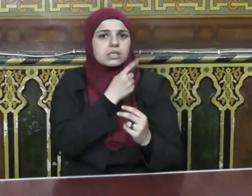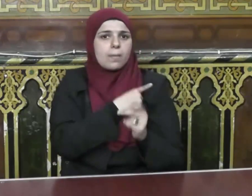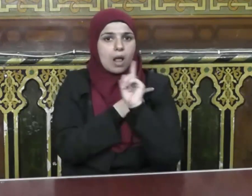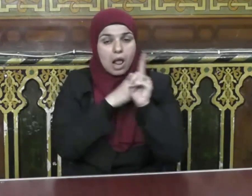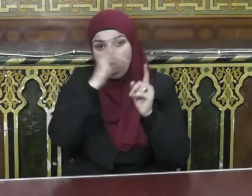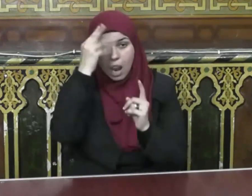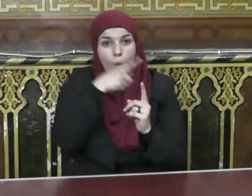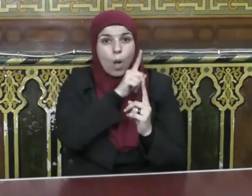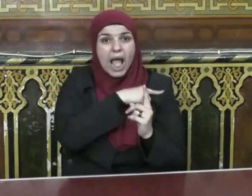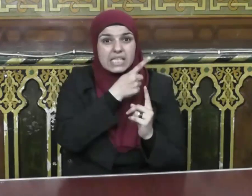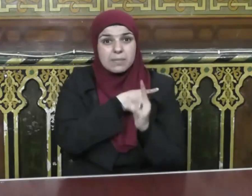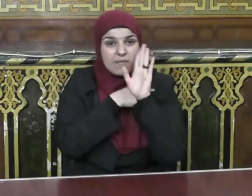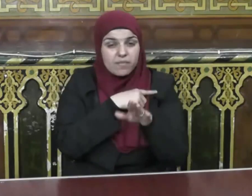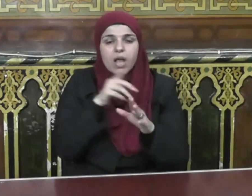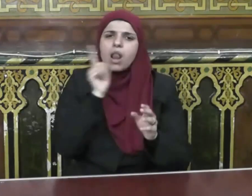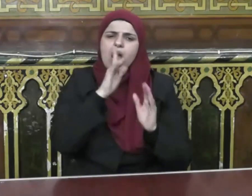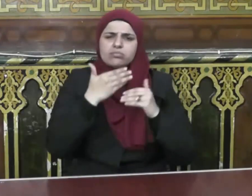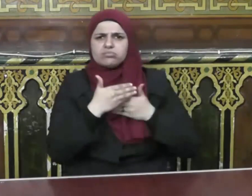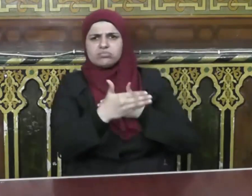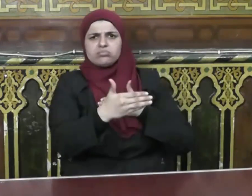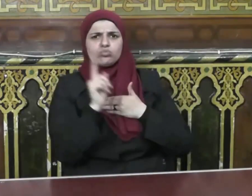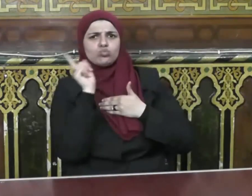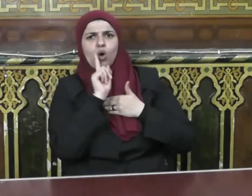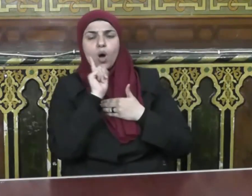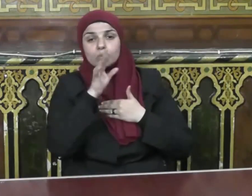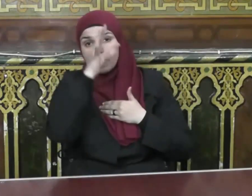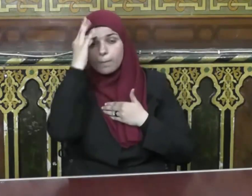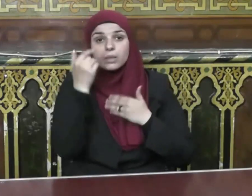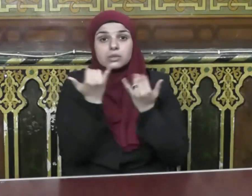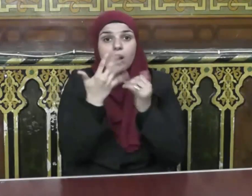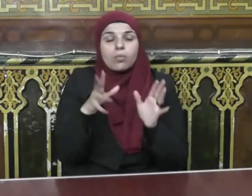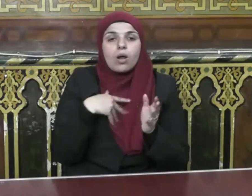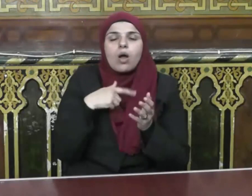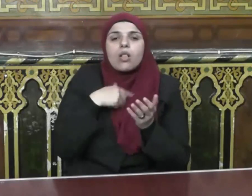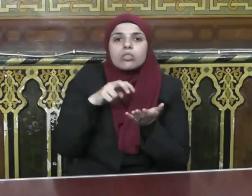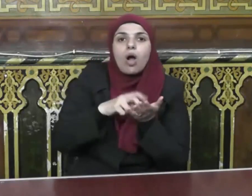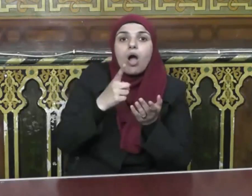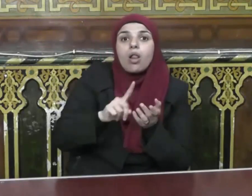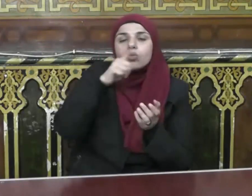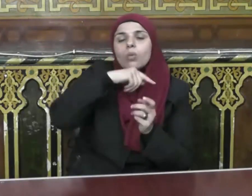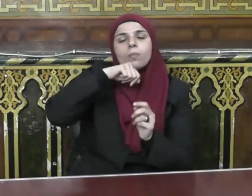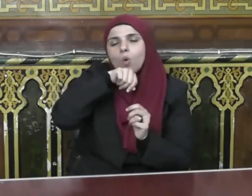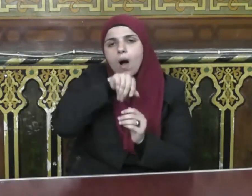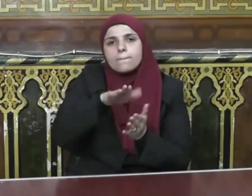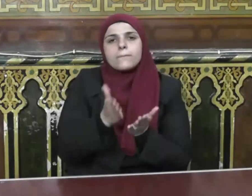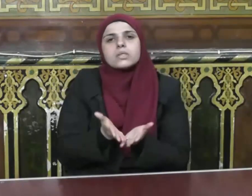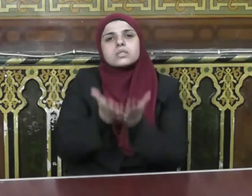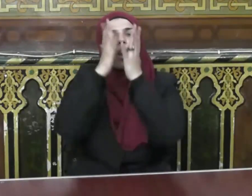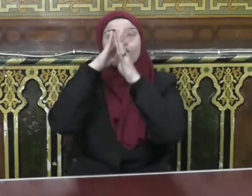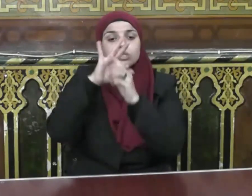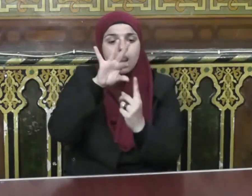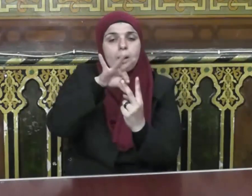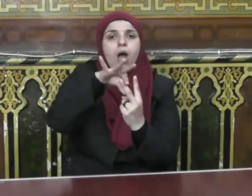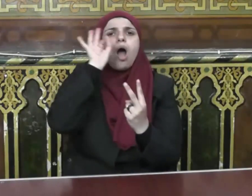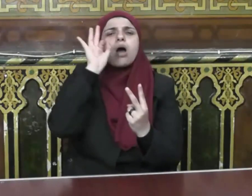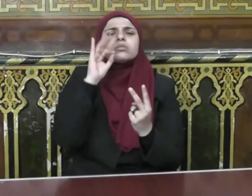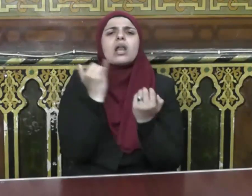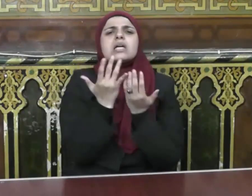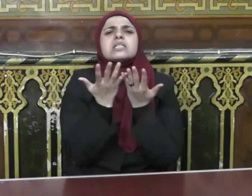إثما كان أبعد الناس عنه. وما انتقم رسول الله صلى الله عليه وسلم